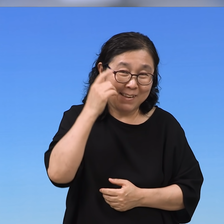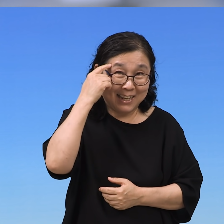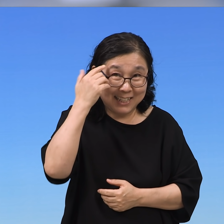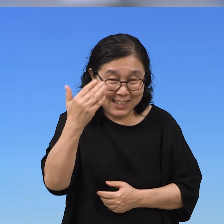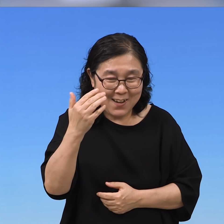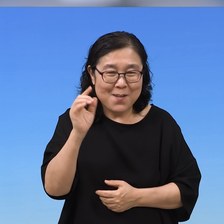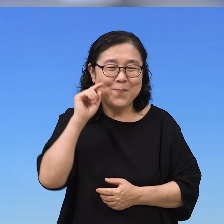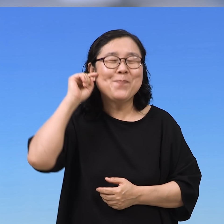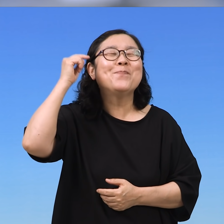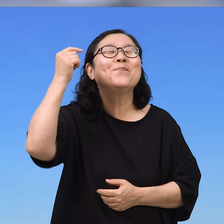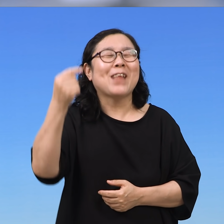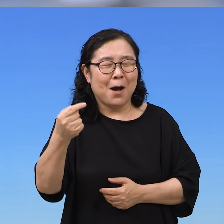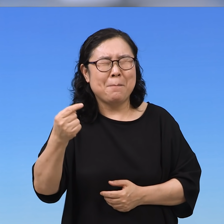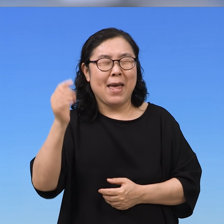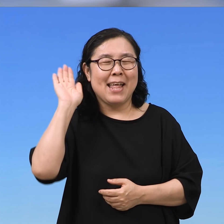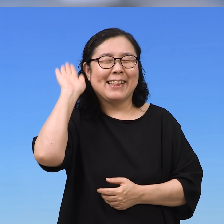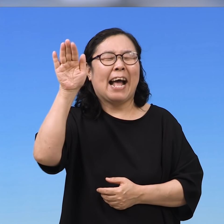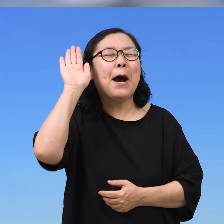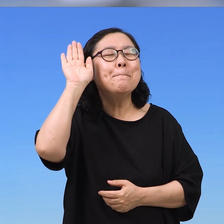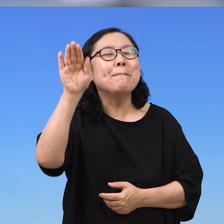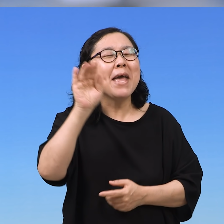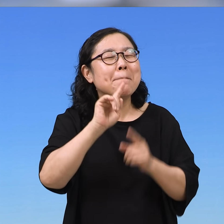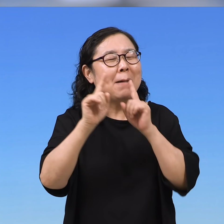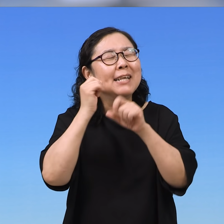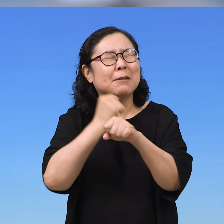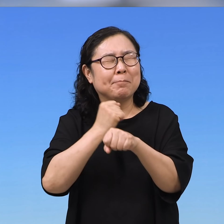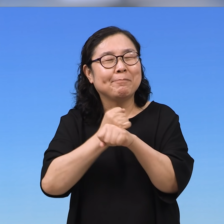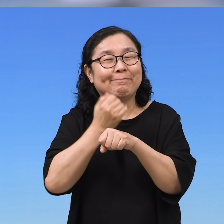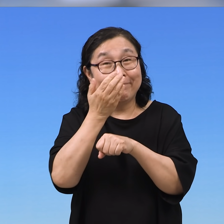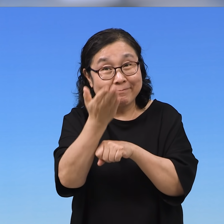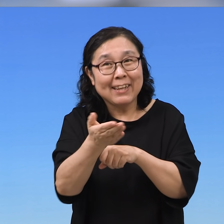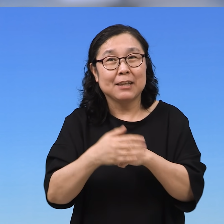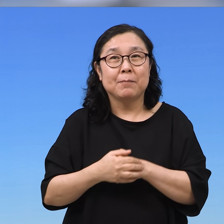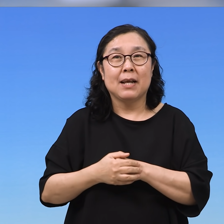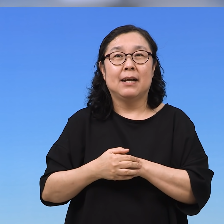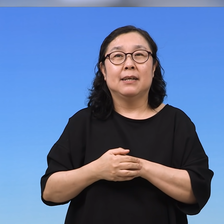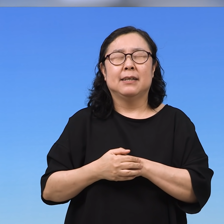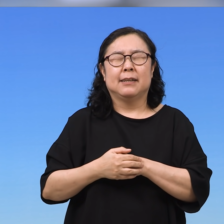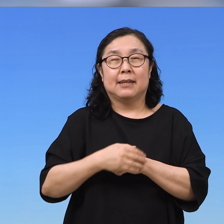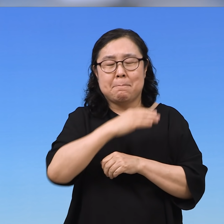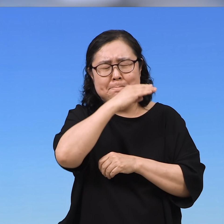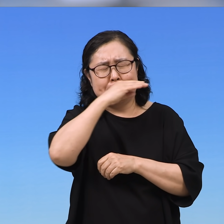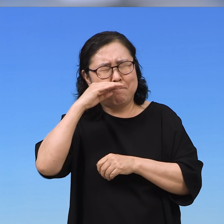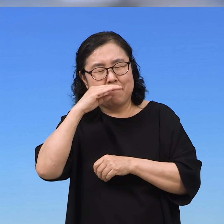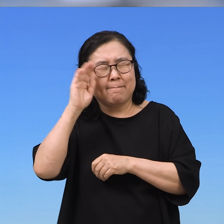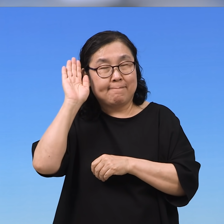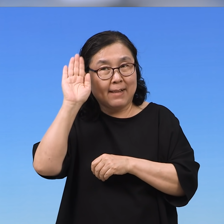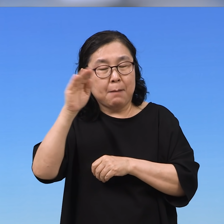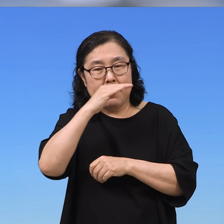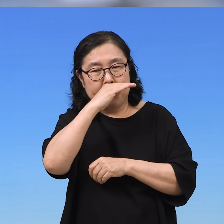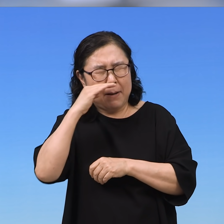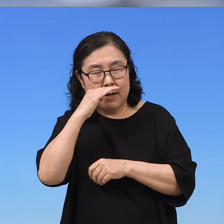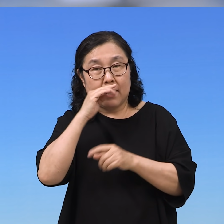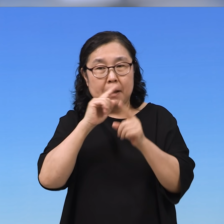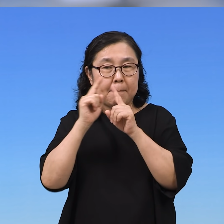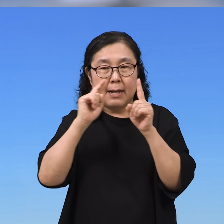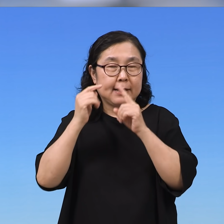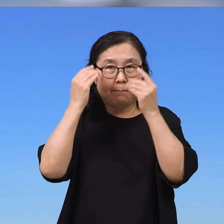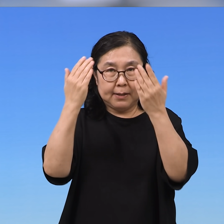드릴게요. 이걸 지금 얘기하면 너무 그렇잖아요. 언제 정말 제대로 말씀드려요. 이게 제가